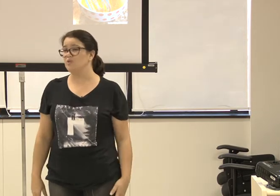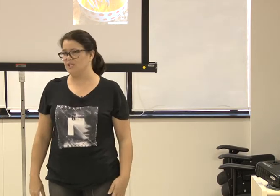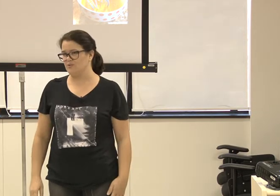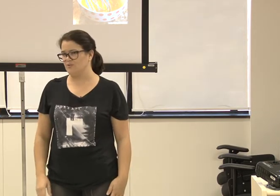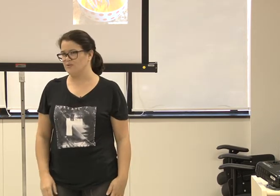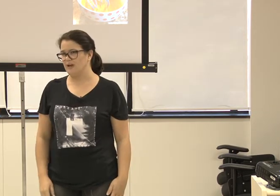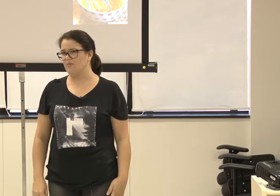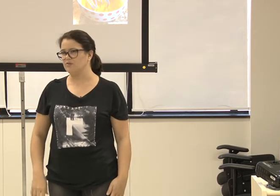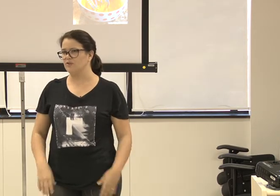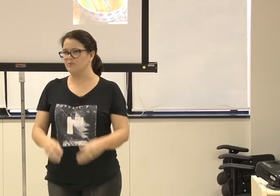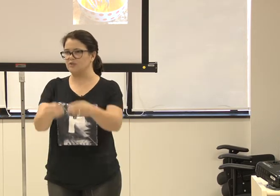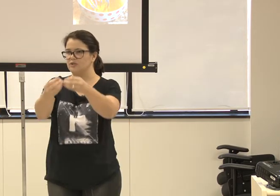Prejuízo. Sabe qual é o sinal de prejuízo?